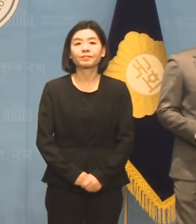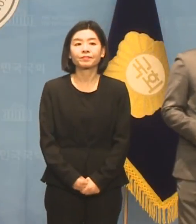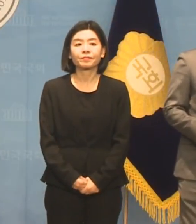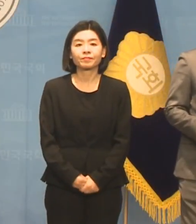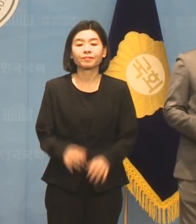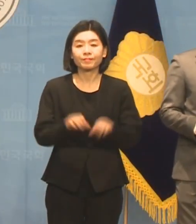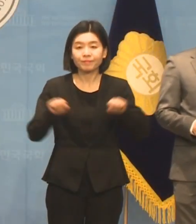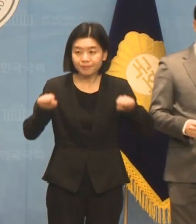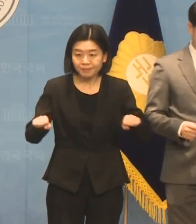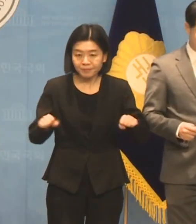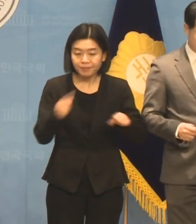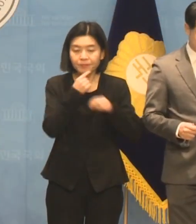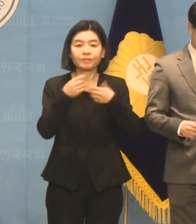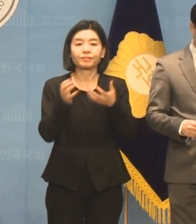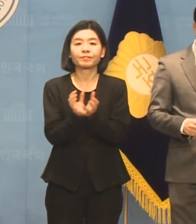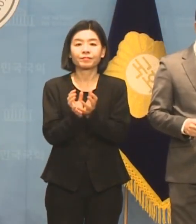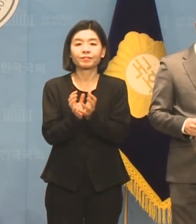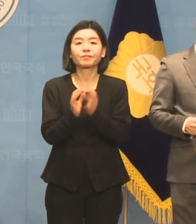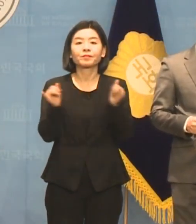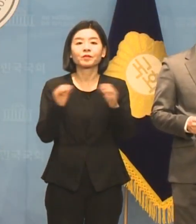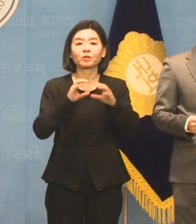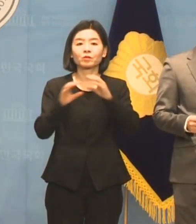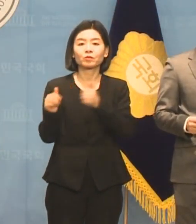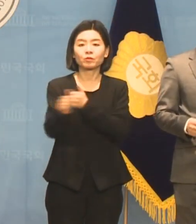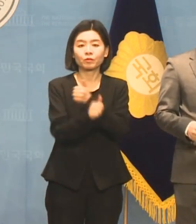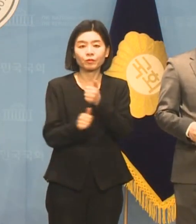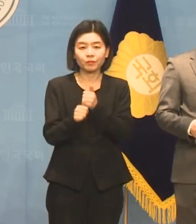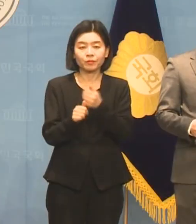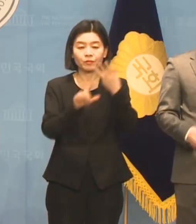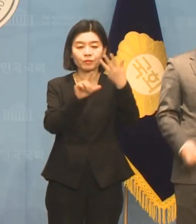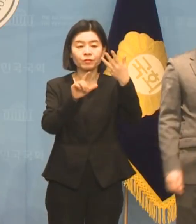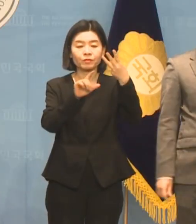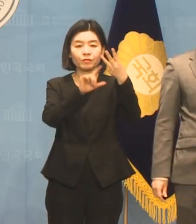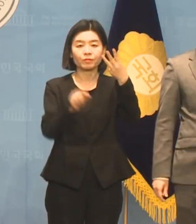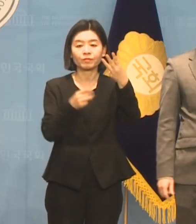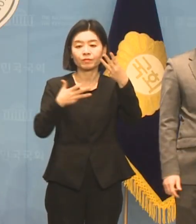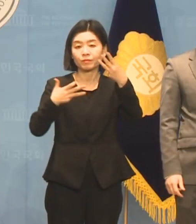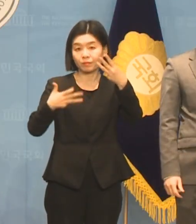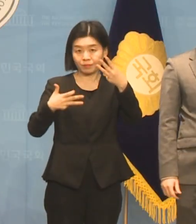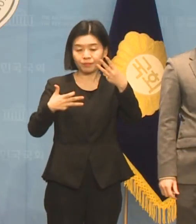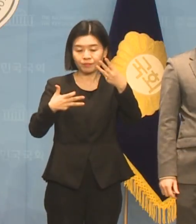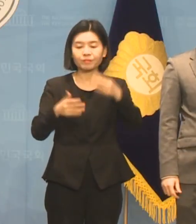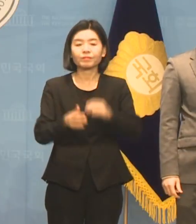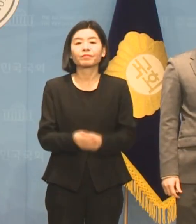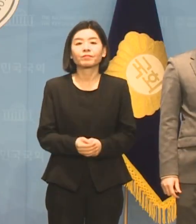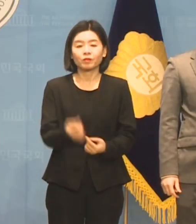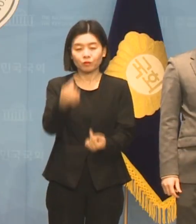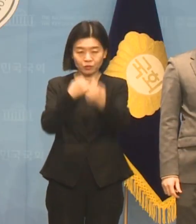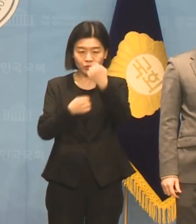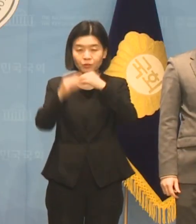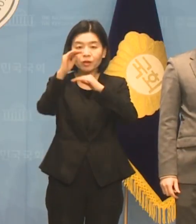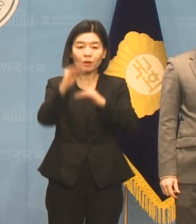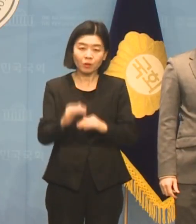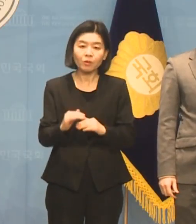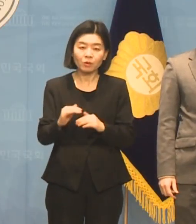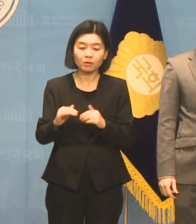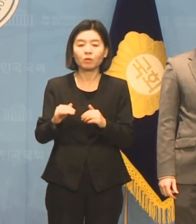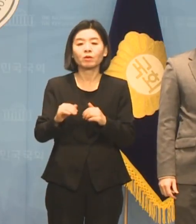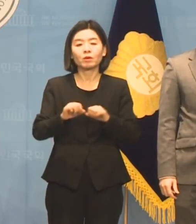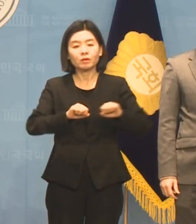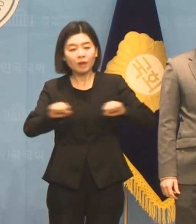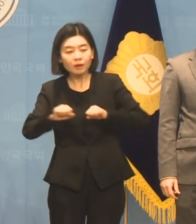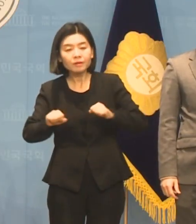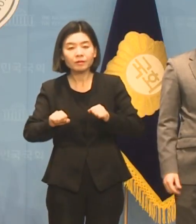네, 안녕하십니까. 더불어민주당 국민소통위원회 3월 18일 화요일 민주파출소 일 현황 및 대응